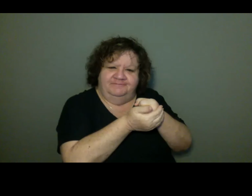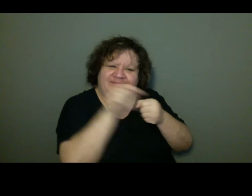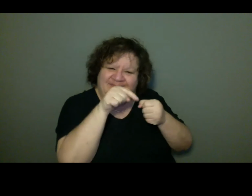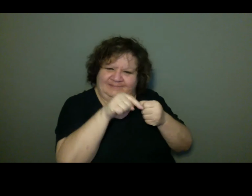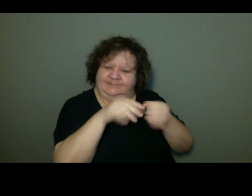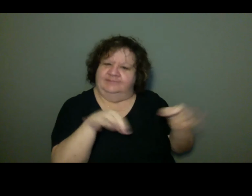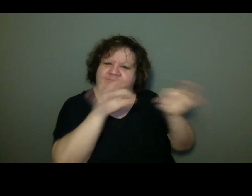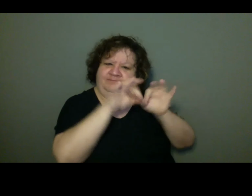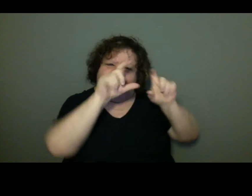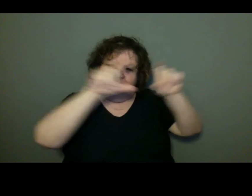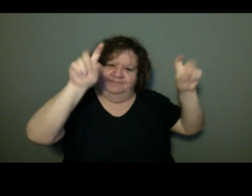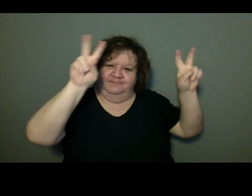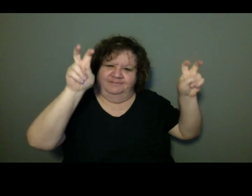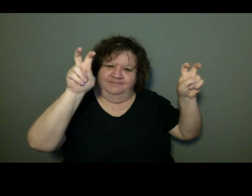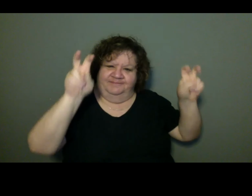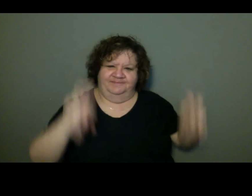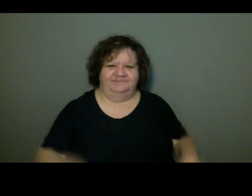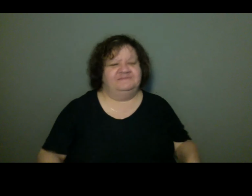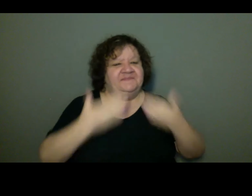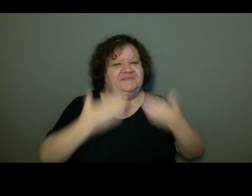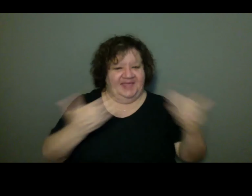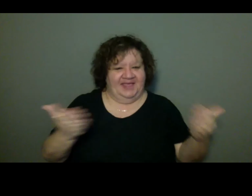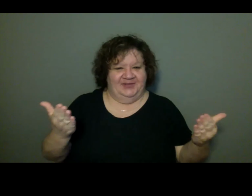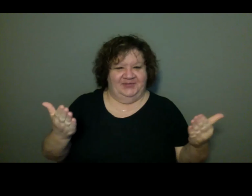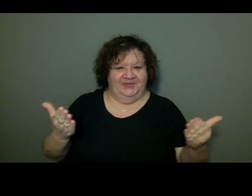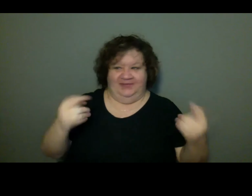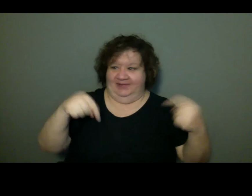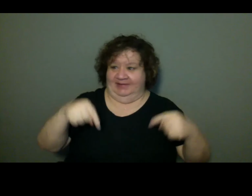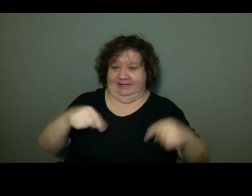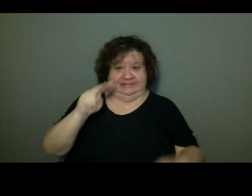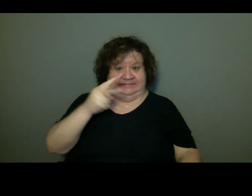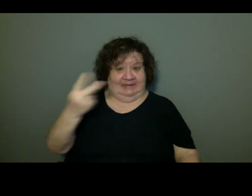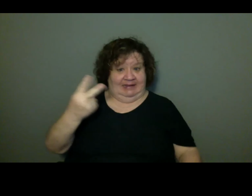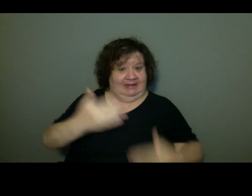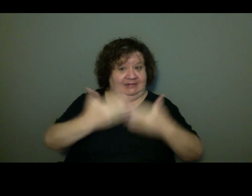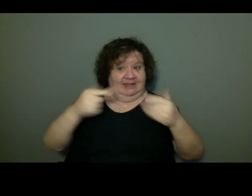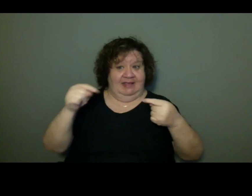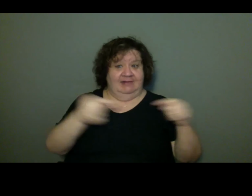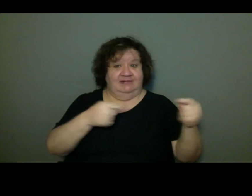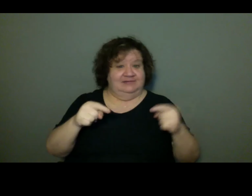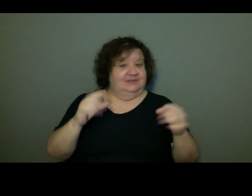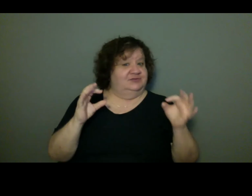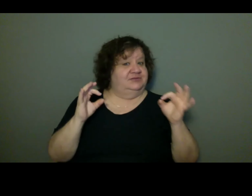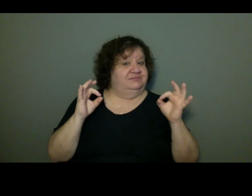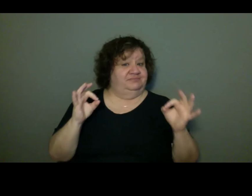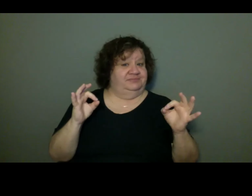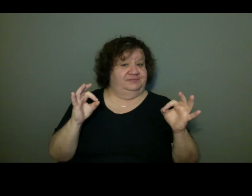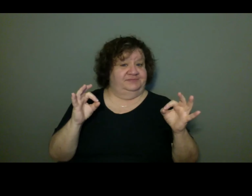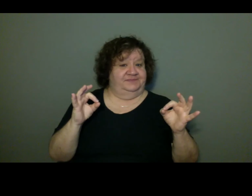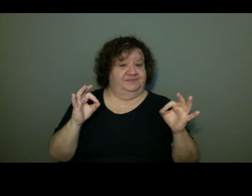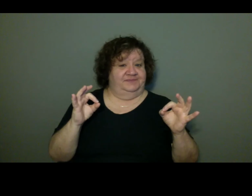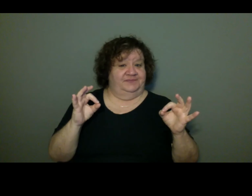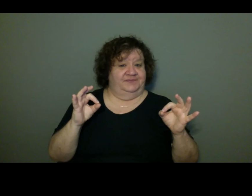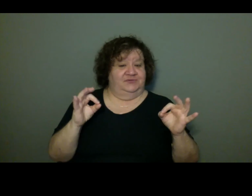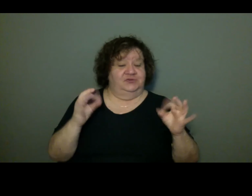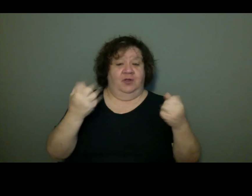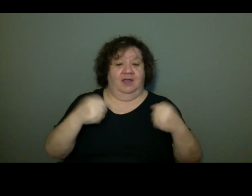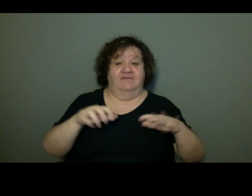disfrutar de su niñez. Muchísimas gracias y gracias también por participar en esta segunda